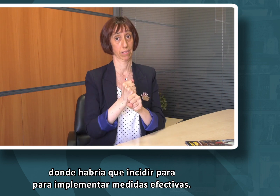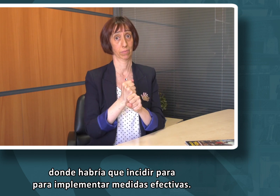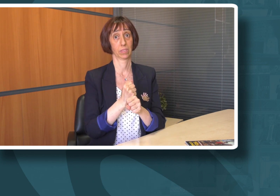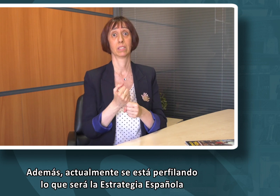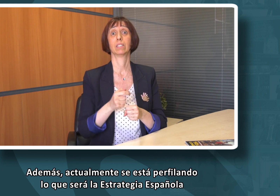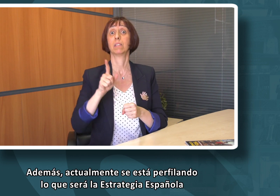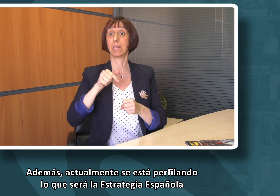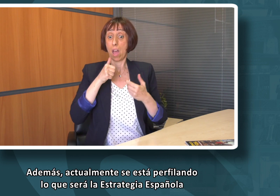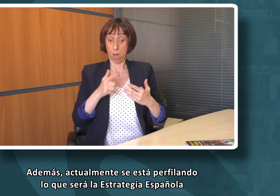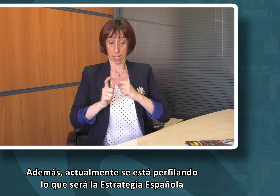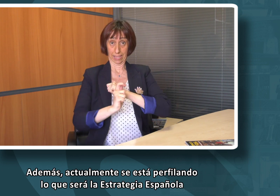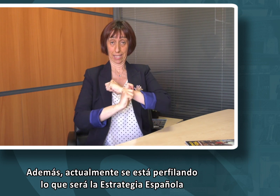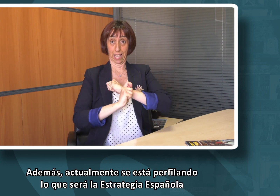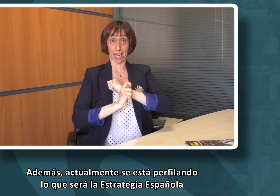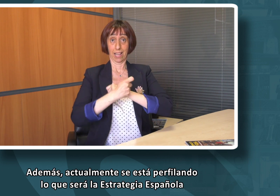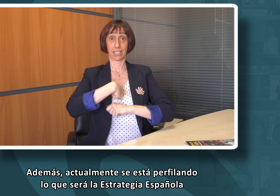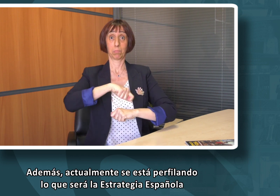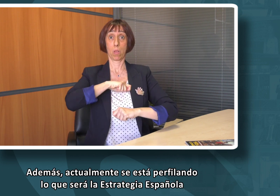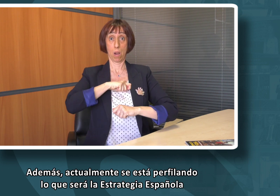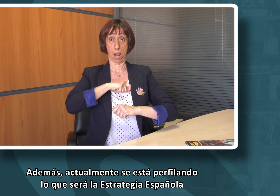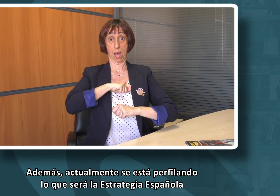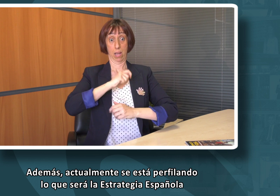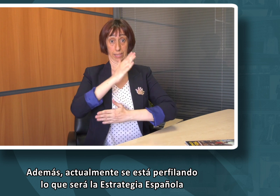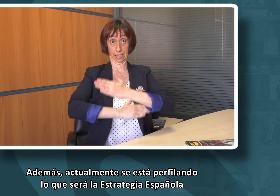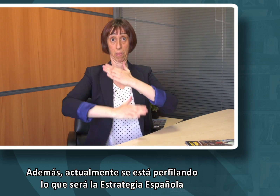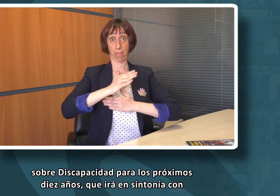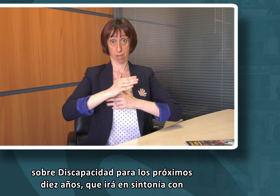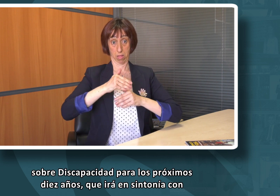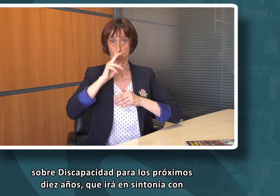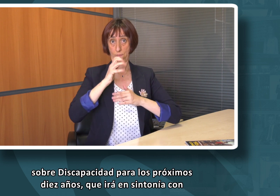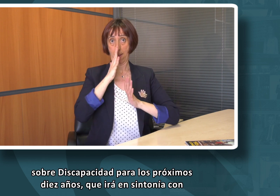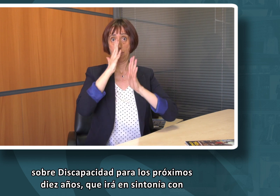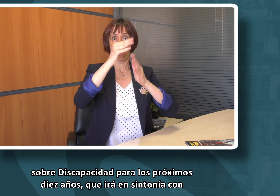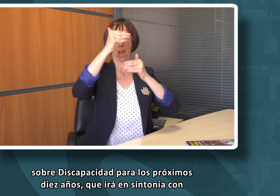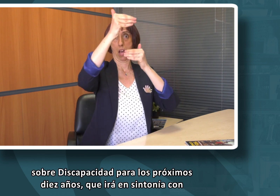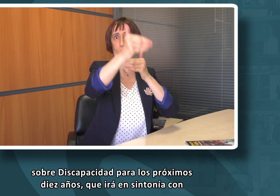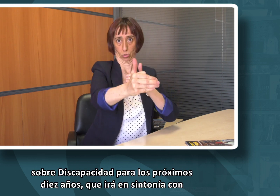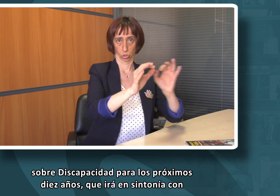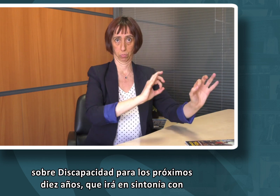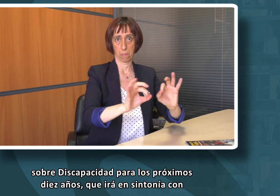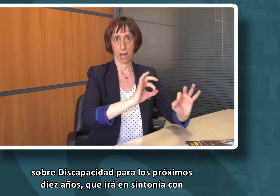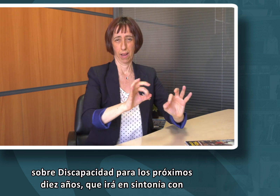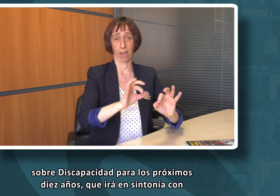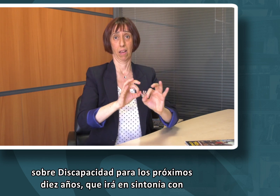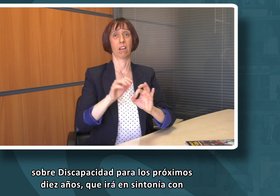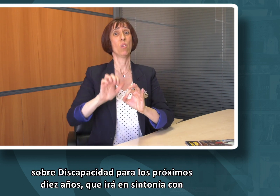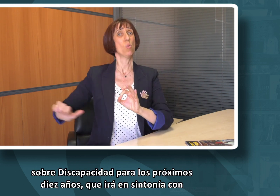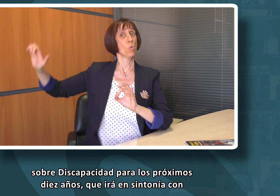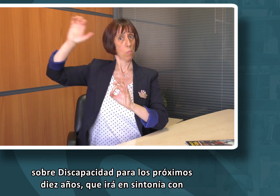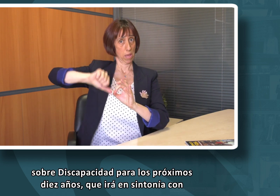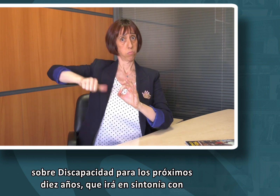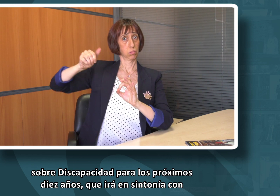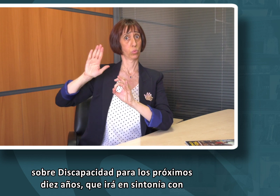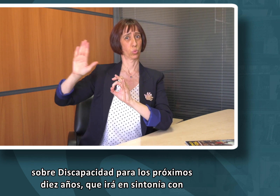Además, actualmente se está perfilando lo que será la Estrategia Española sobre Discapacidad para los próximos 10